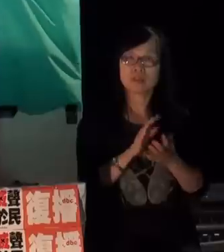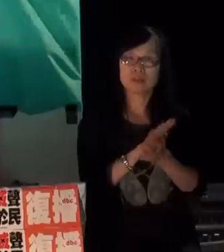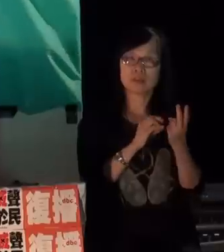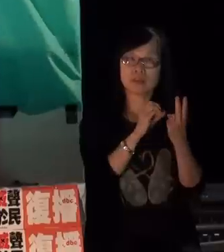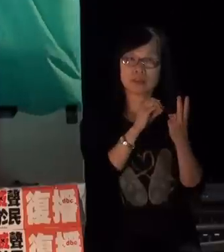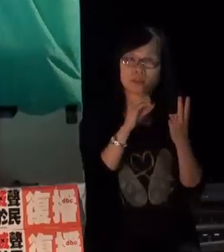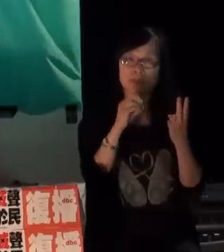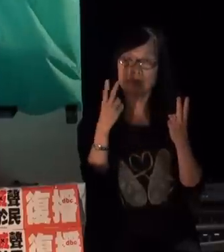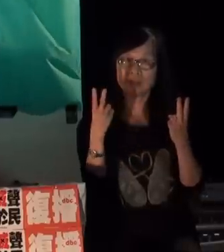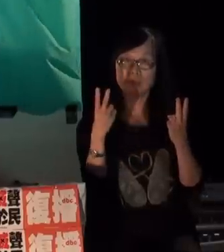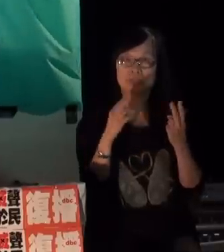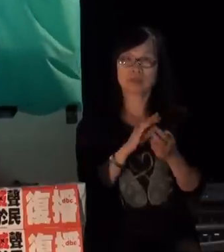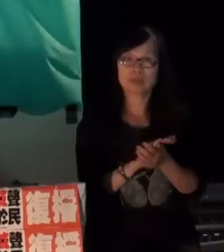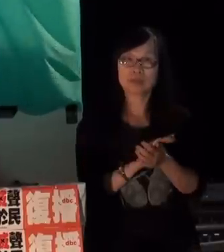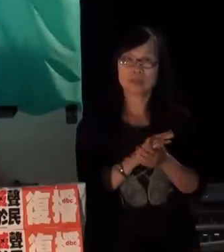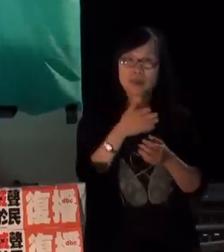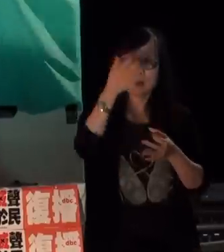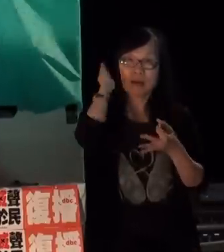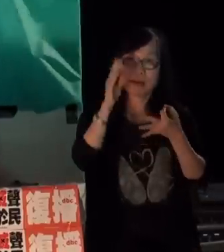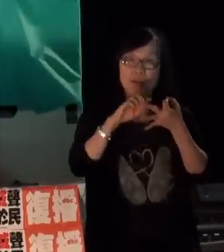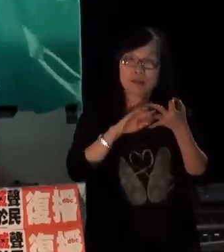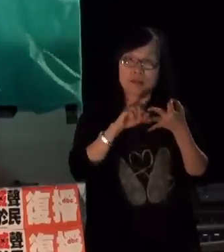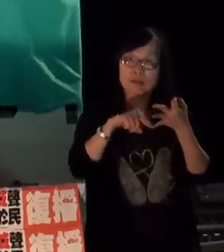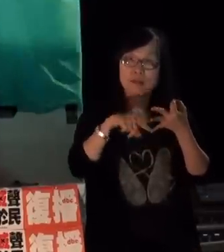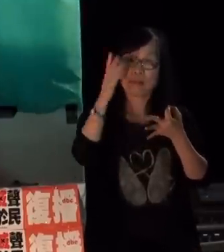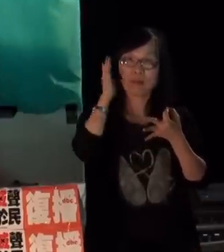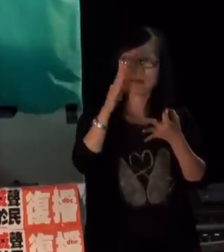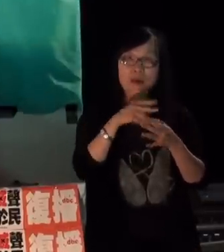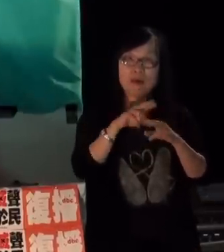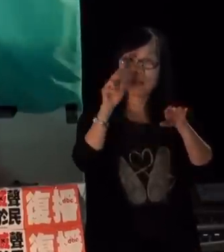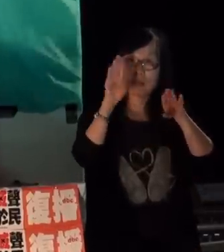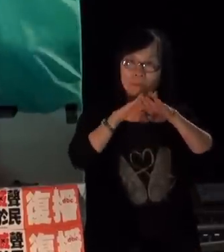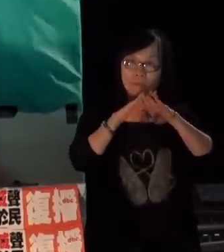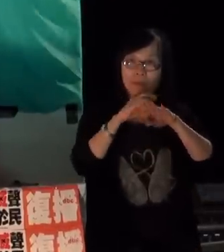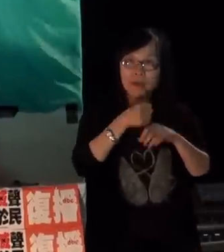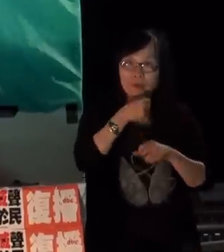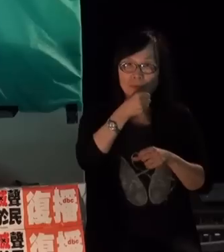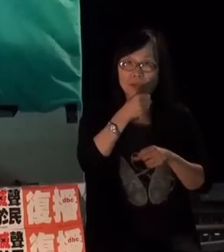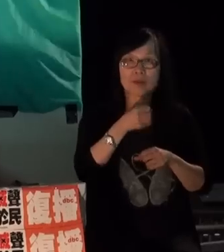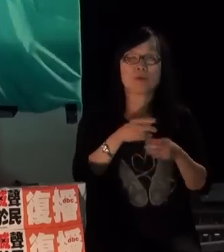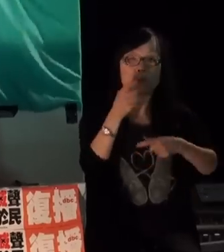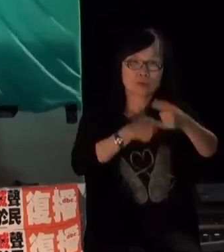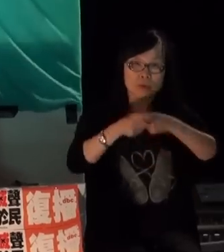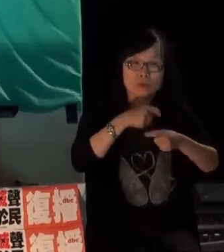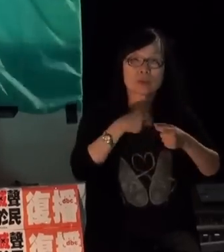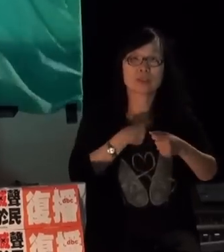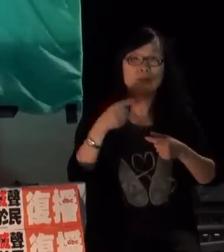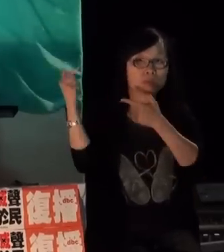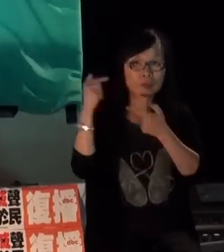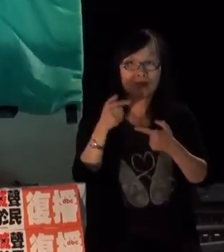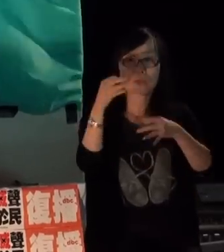年，阿大班有一次封咪就係因為商台續約啊嘛。佢暗